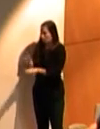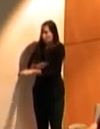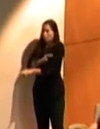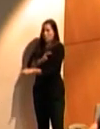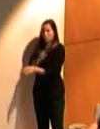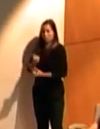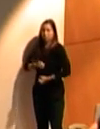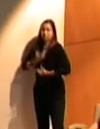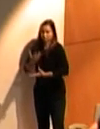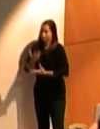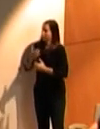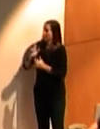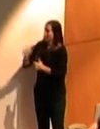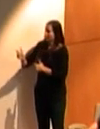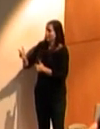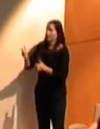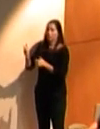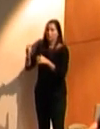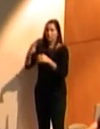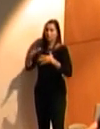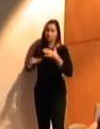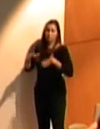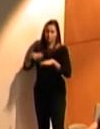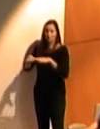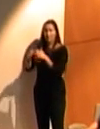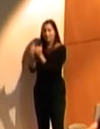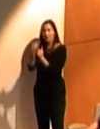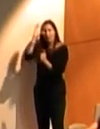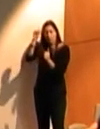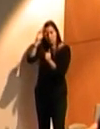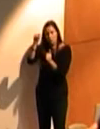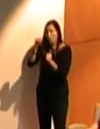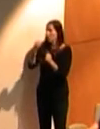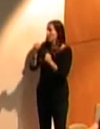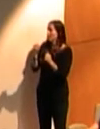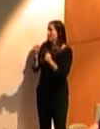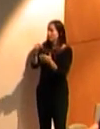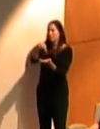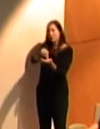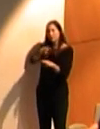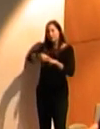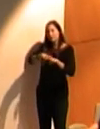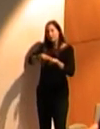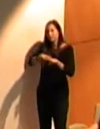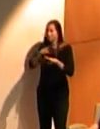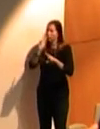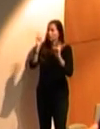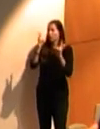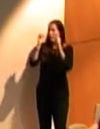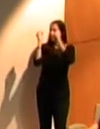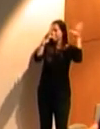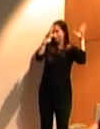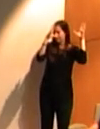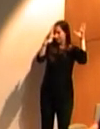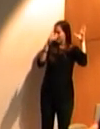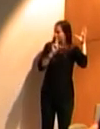Et après, on a eu une déambulation avec les étudiants sur un quartier qui a une image peu sécurisante de